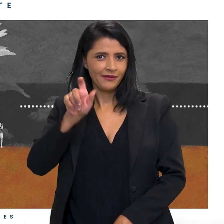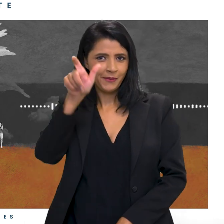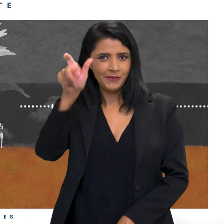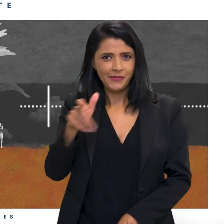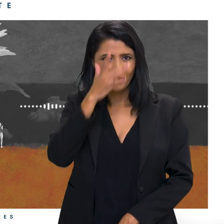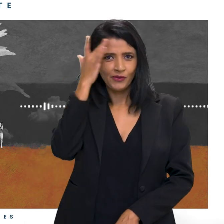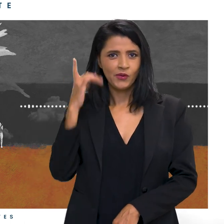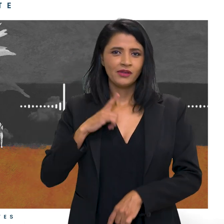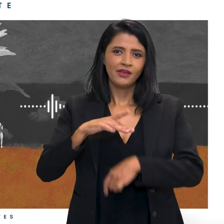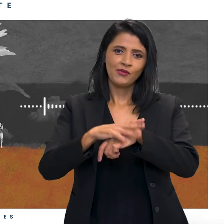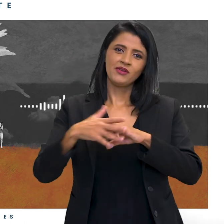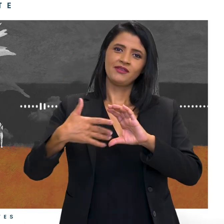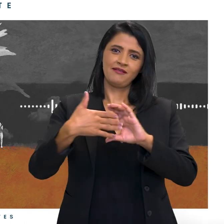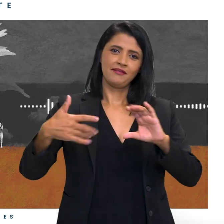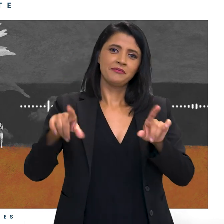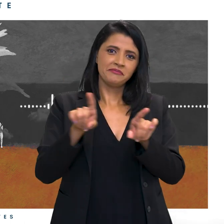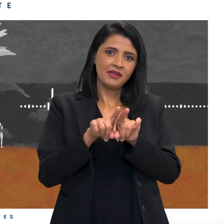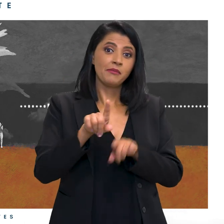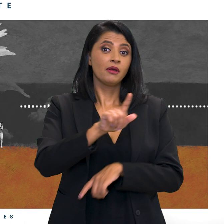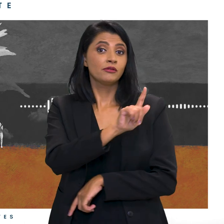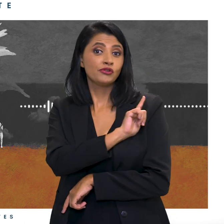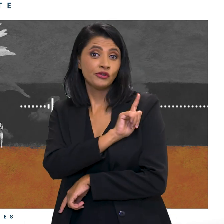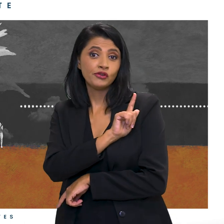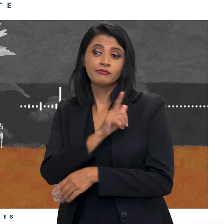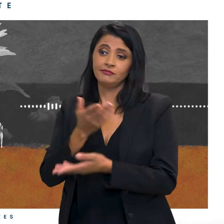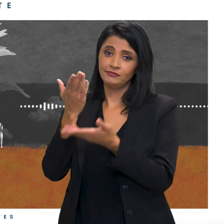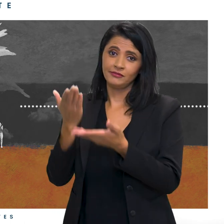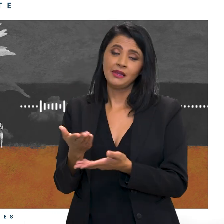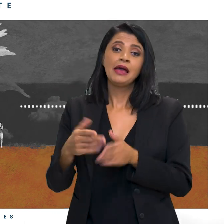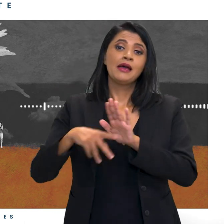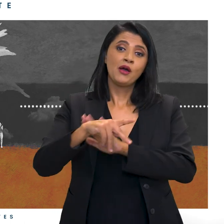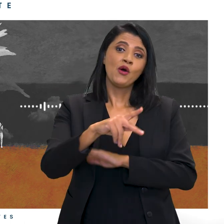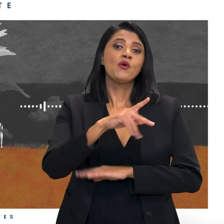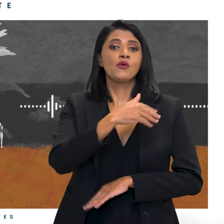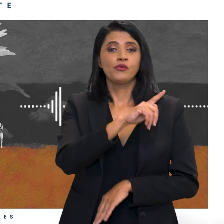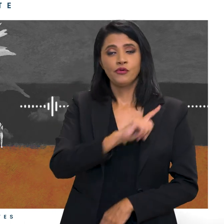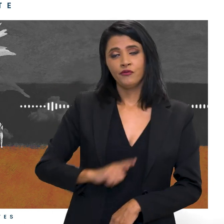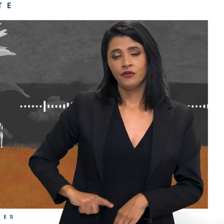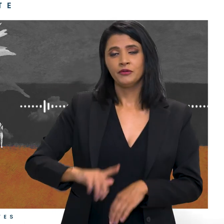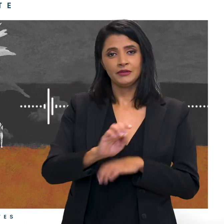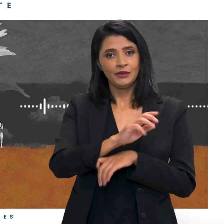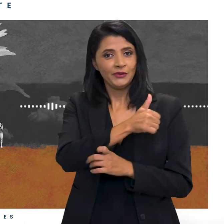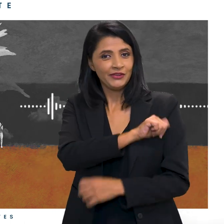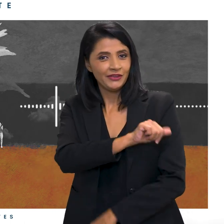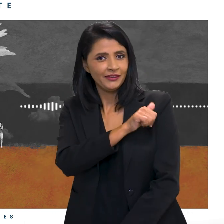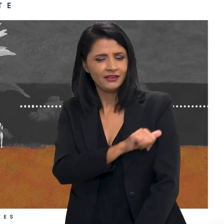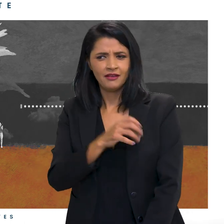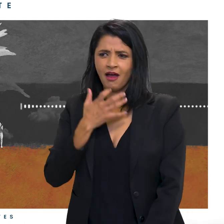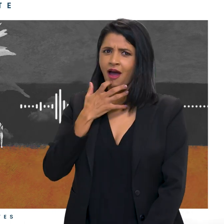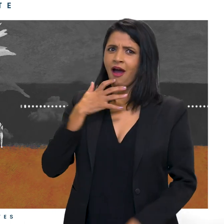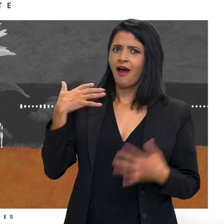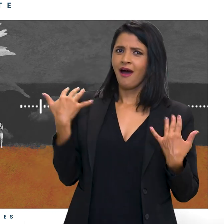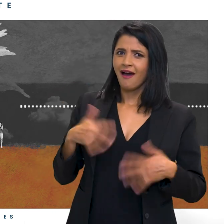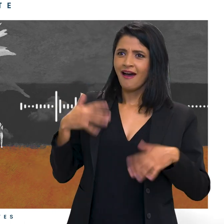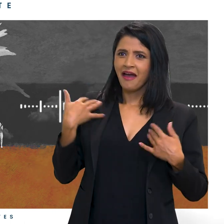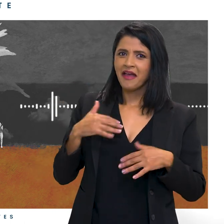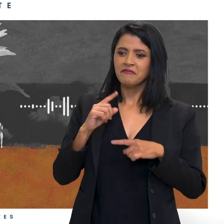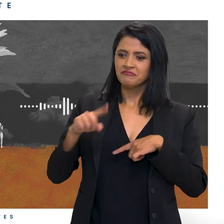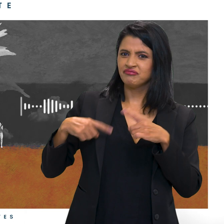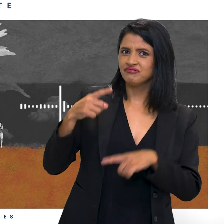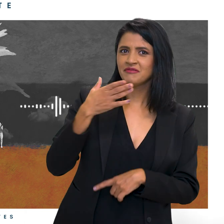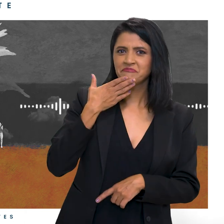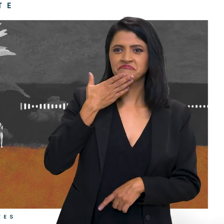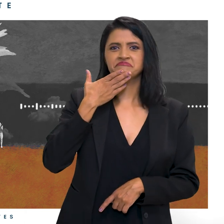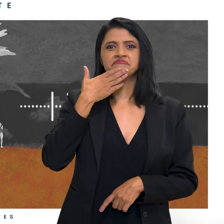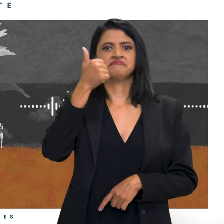públicas, não só como uma pessoa com uma doença rara, mas como gestora, no caso do governo do estado do Rio de Janeiro. Eita, que a gente teve um